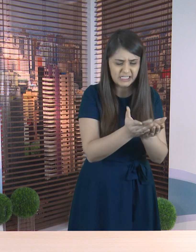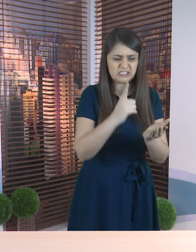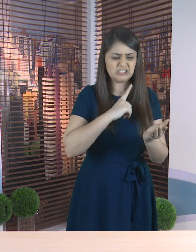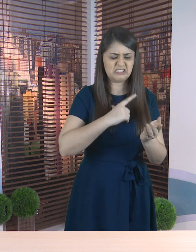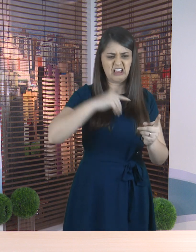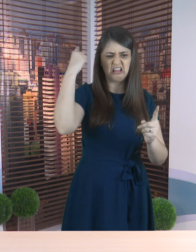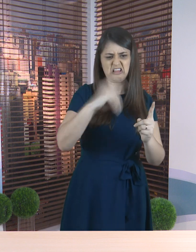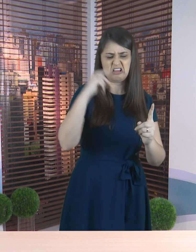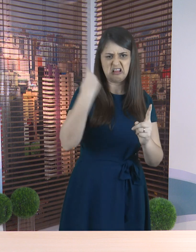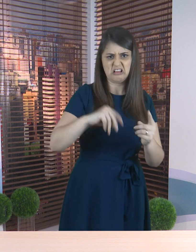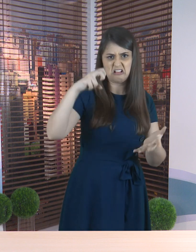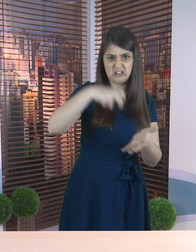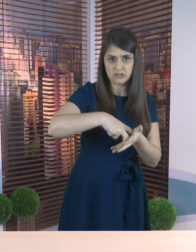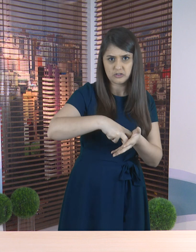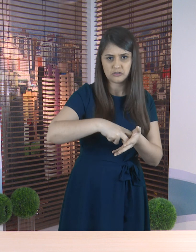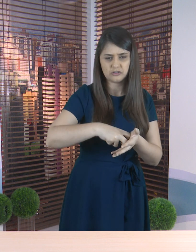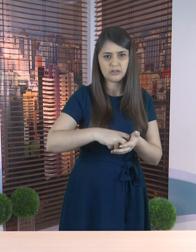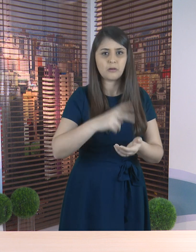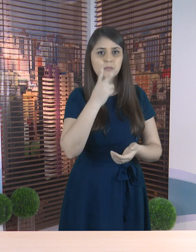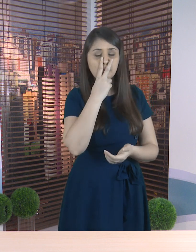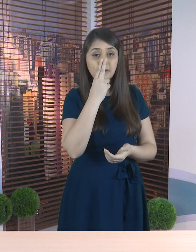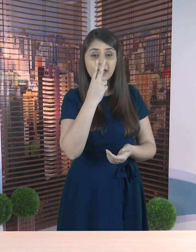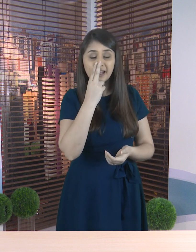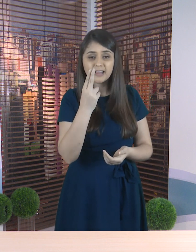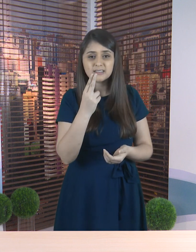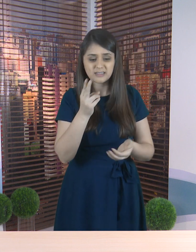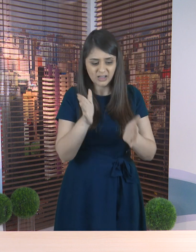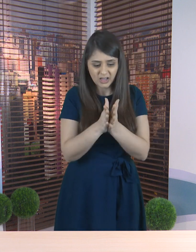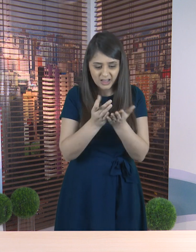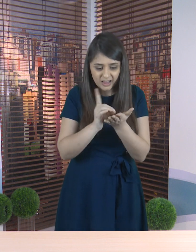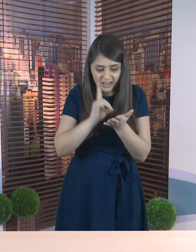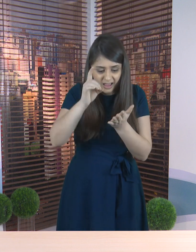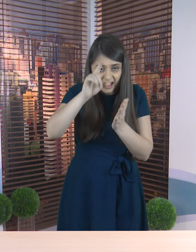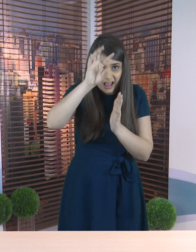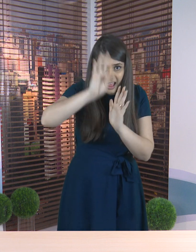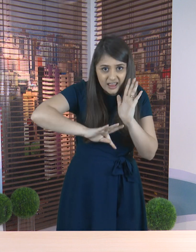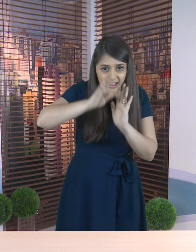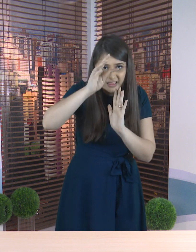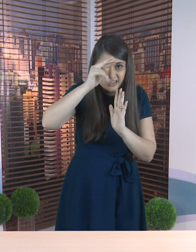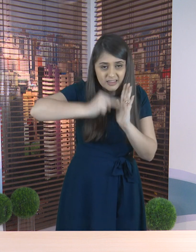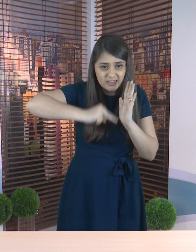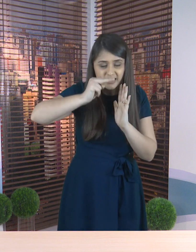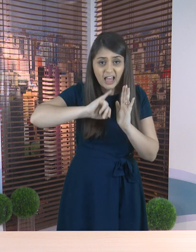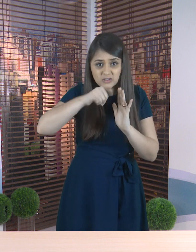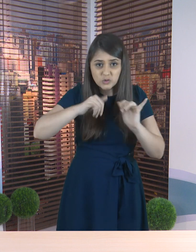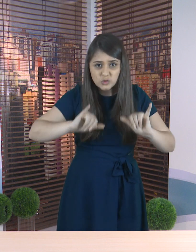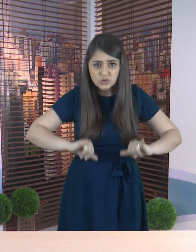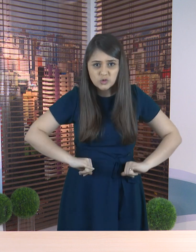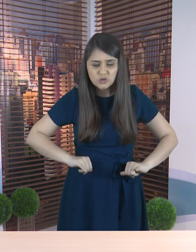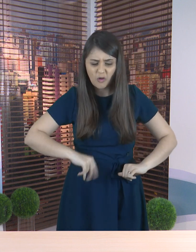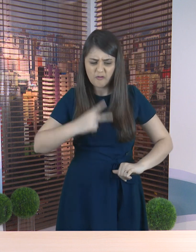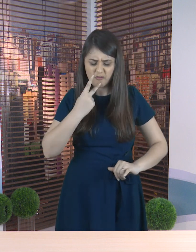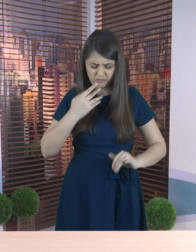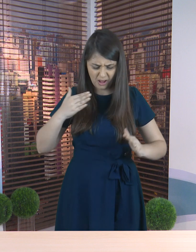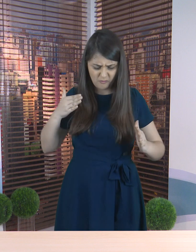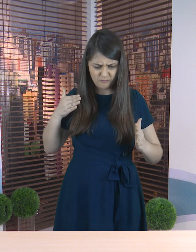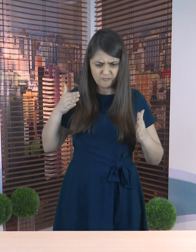da retribuição. Podemos dividir a argumentação de Zofar, no capítulo 20, em 4